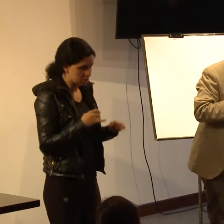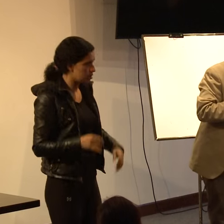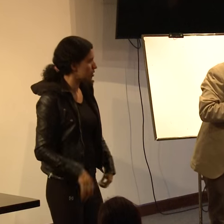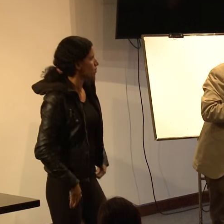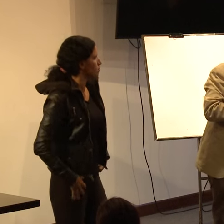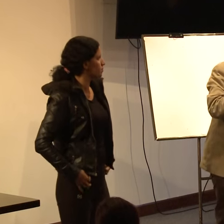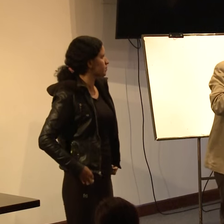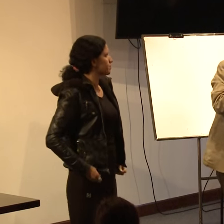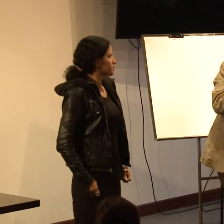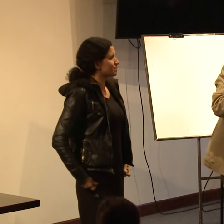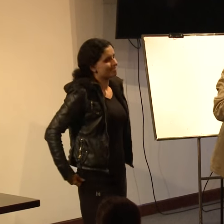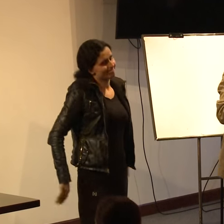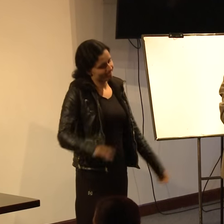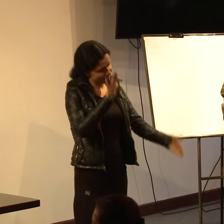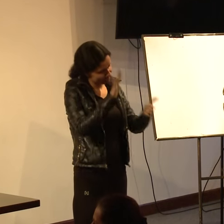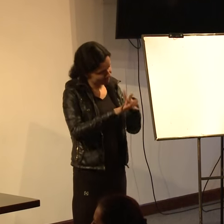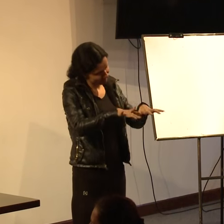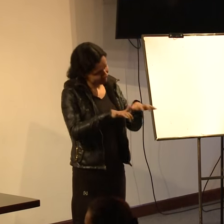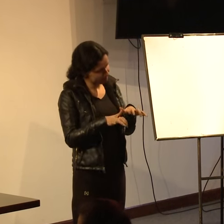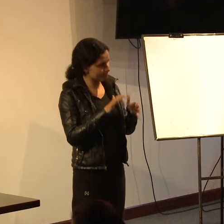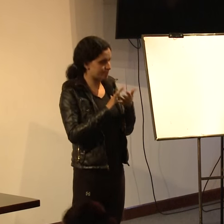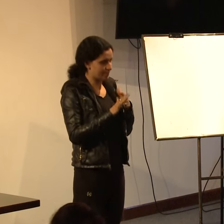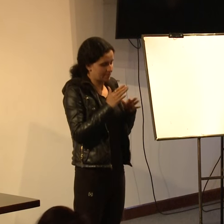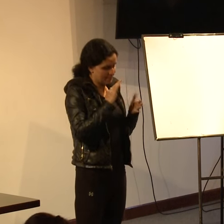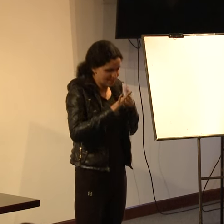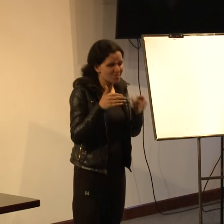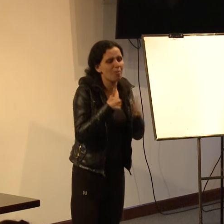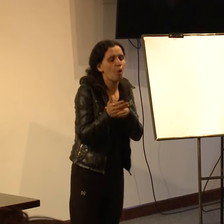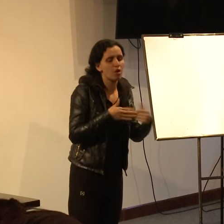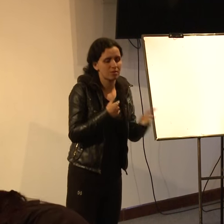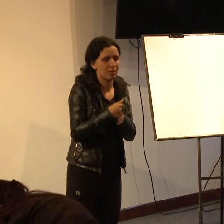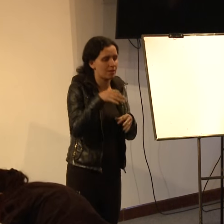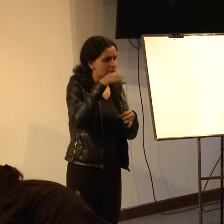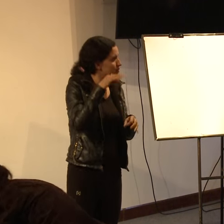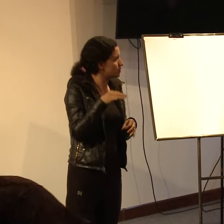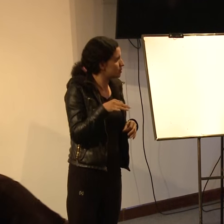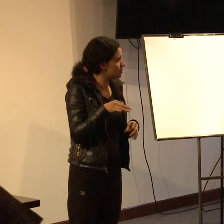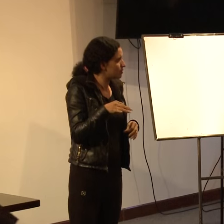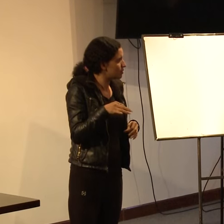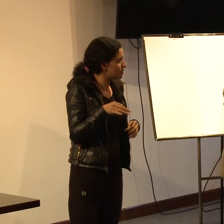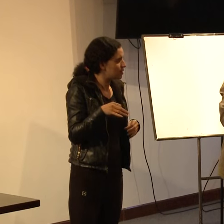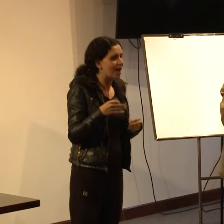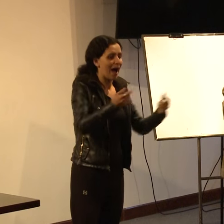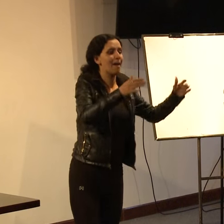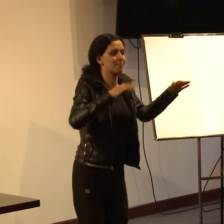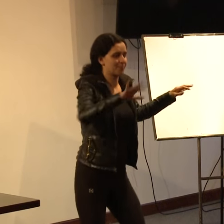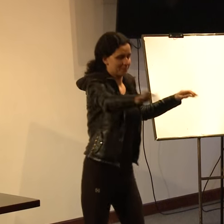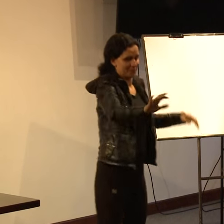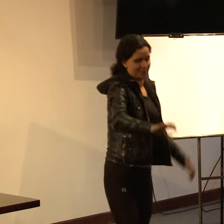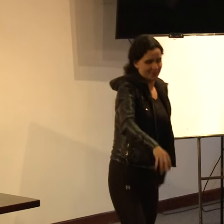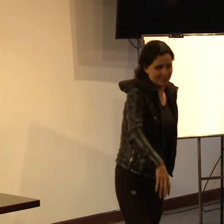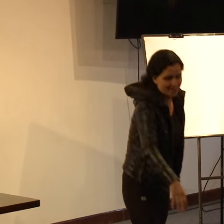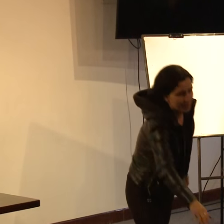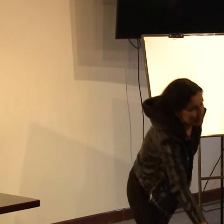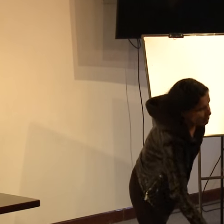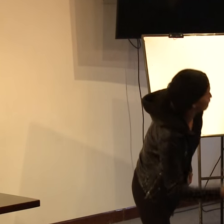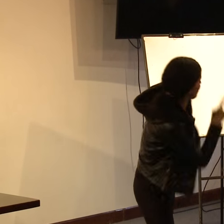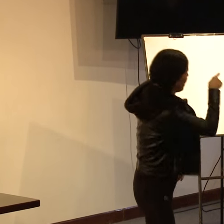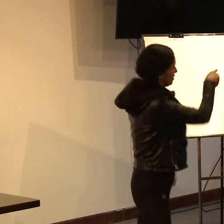dice esto? Lo egoísta que voy a hacer. Necesito que, ay, como puedan, no me importa si les queda bien, no, dibújenme, por favor. Quiero que me